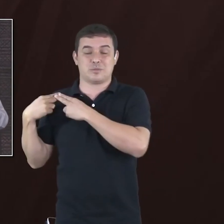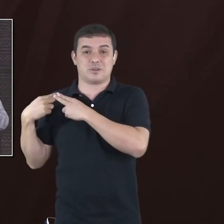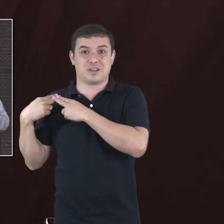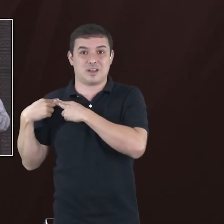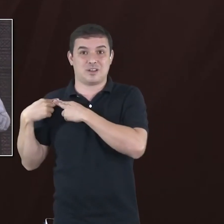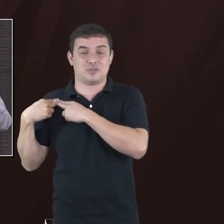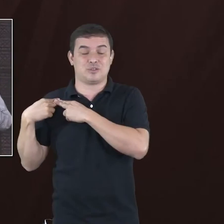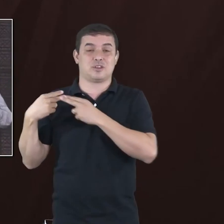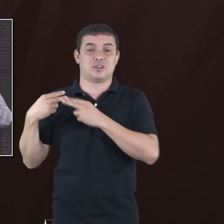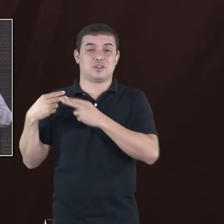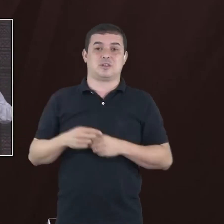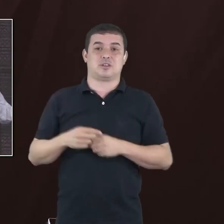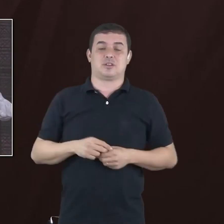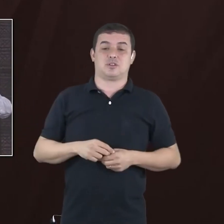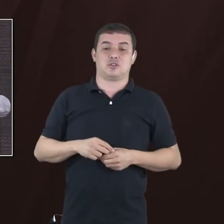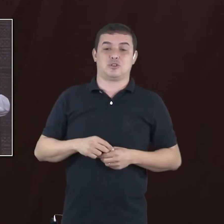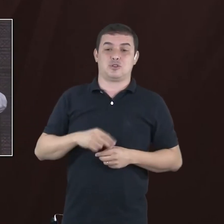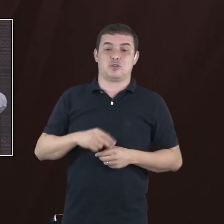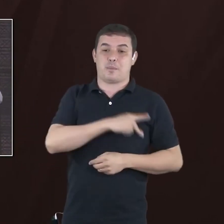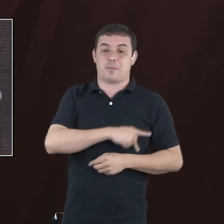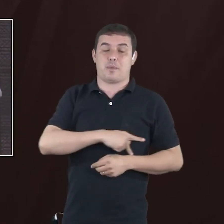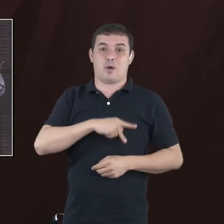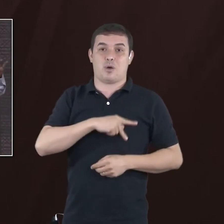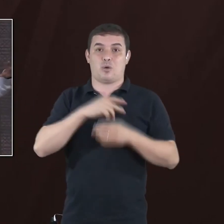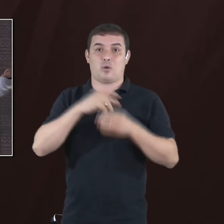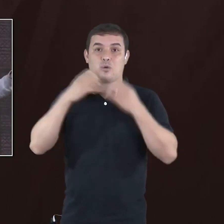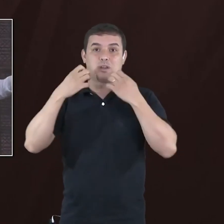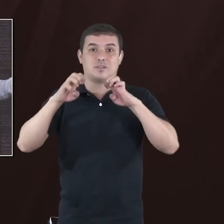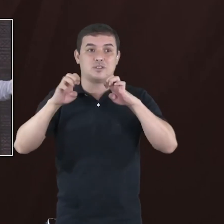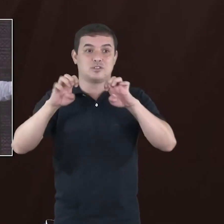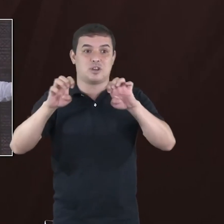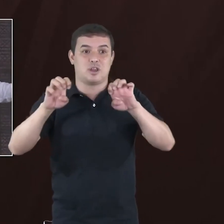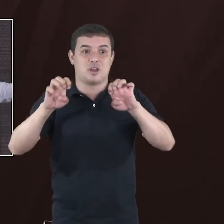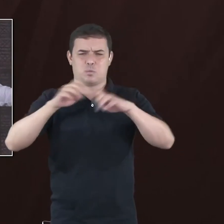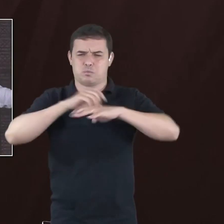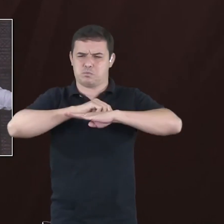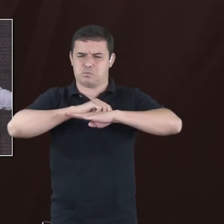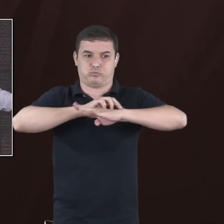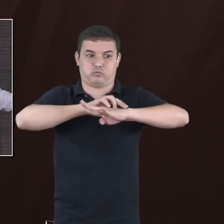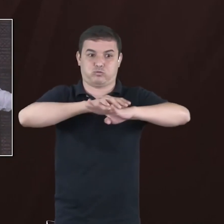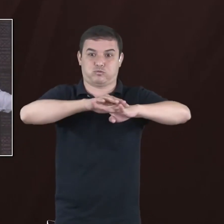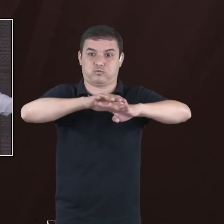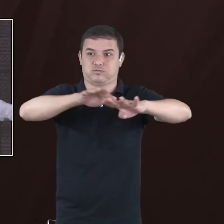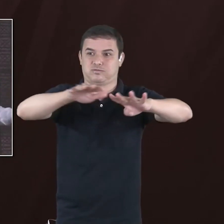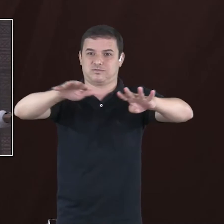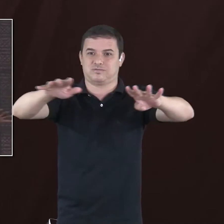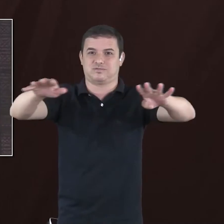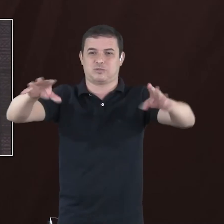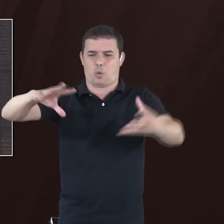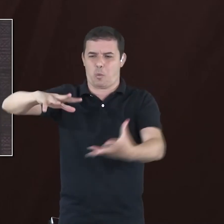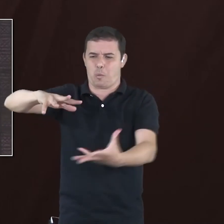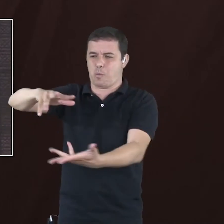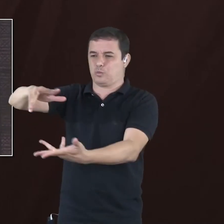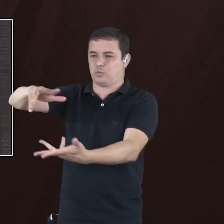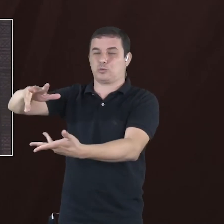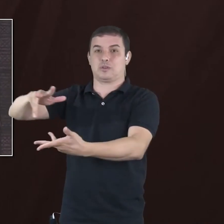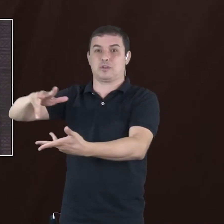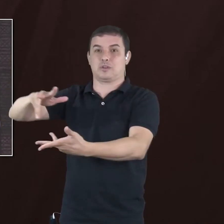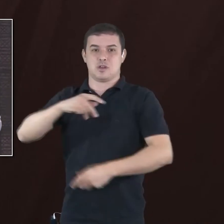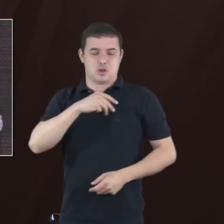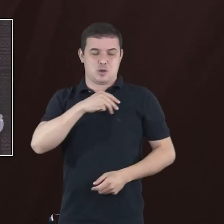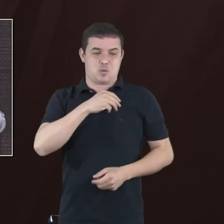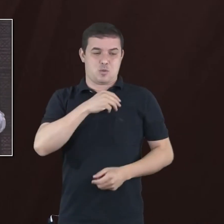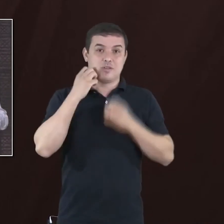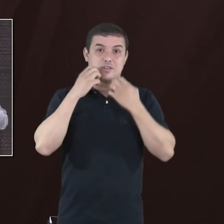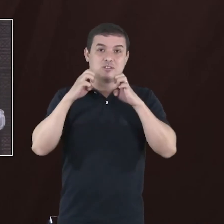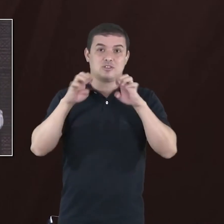Evangelho se expandiu por toda a terra pelo seu ministério. O Evangelho não